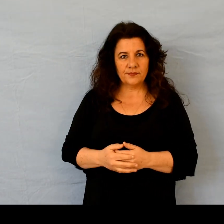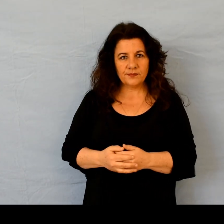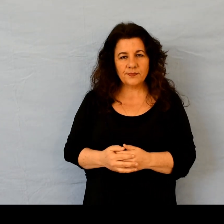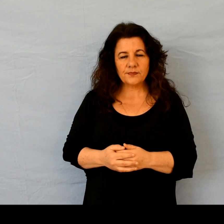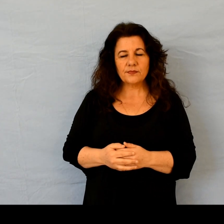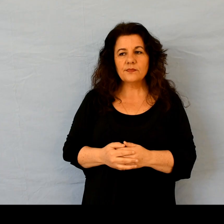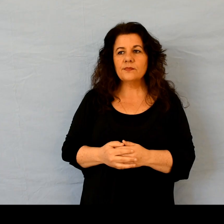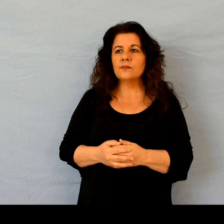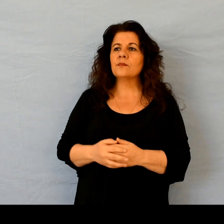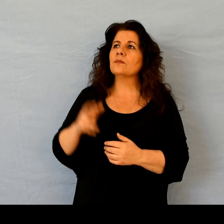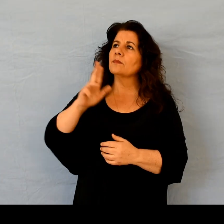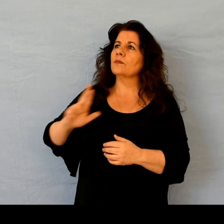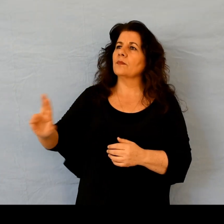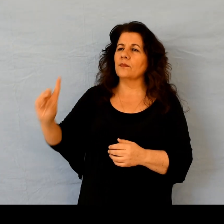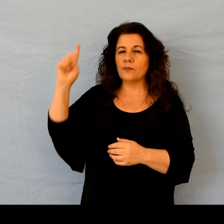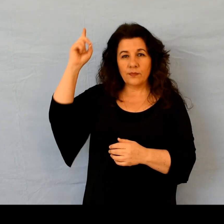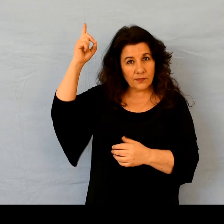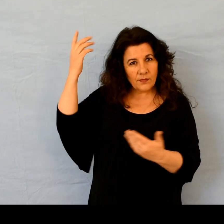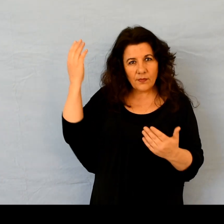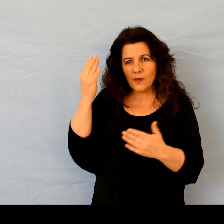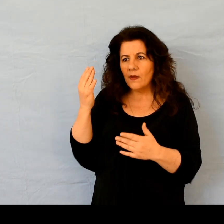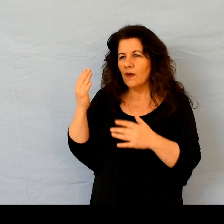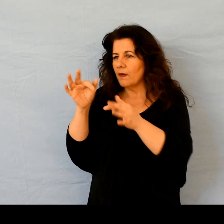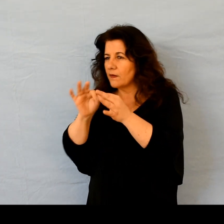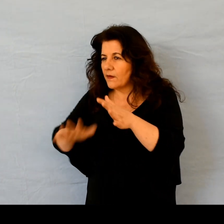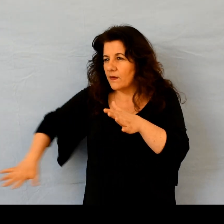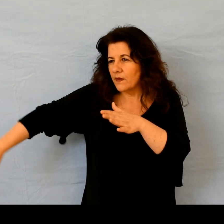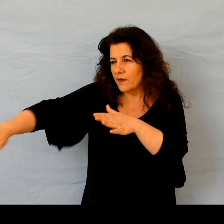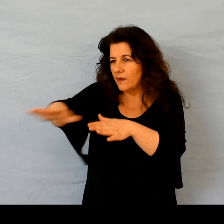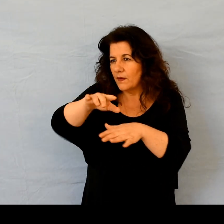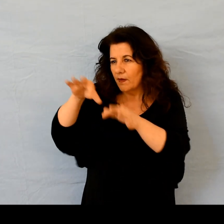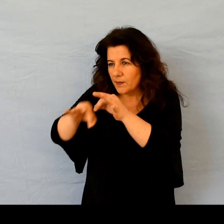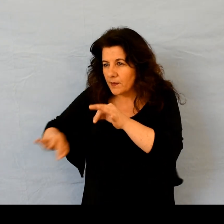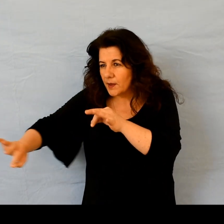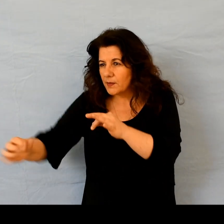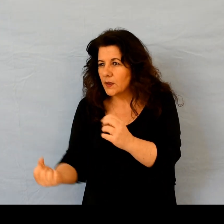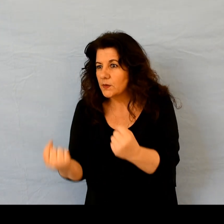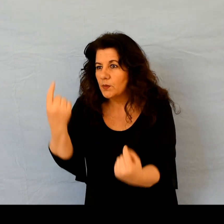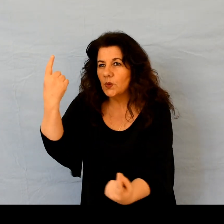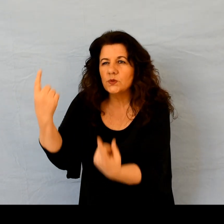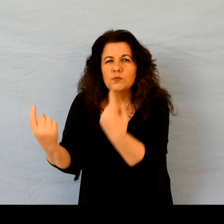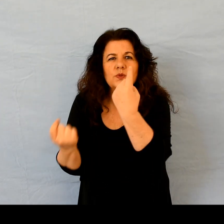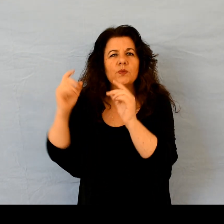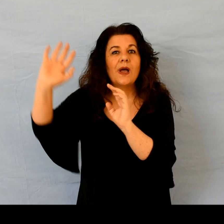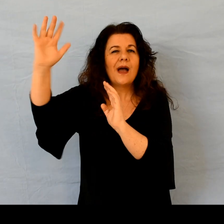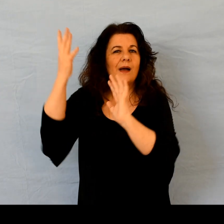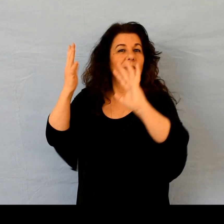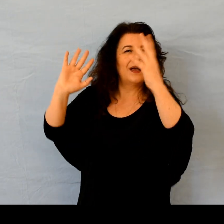Le Seigneur Dieu fit pousser du sol toutes sortes d'arbres à l'aspect désirable et aux fruits